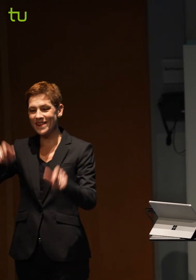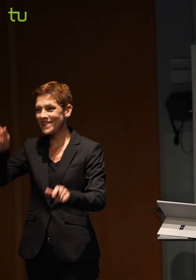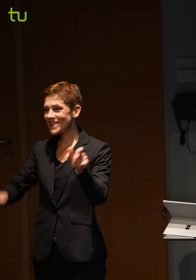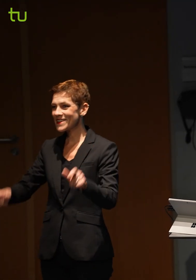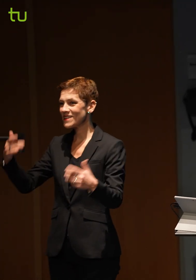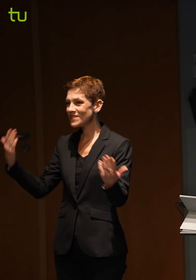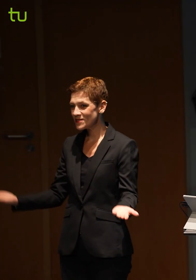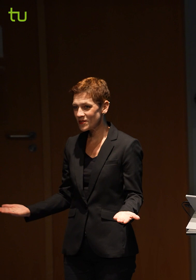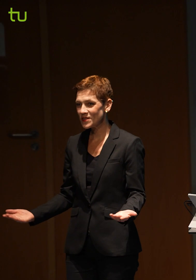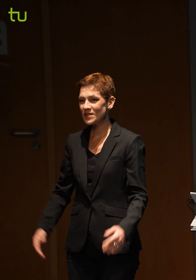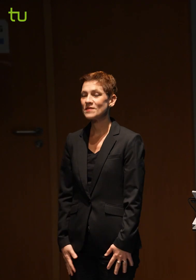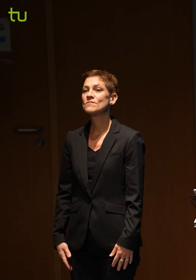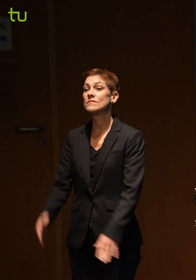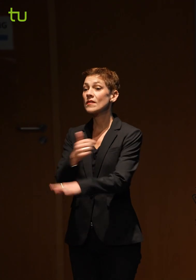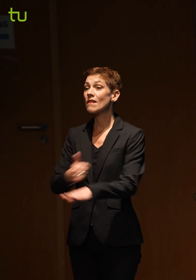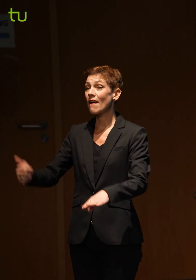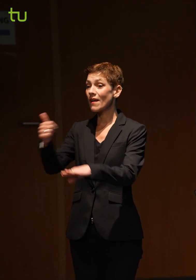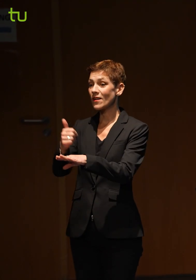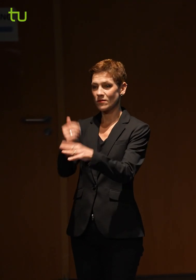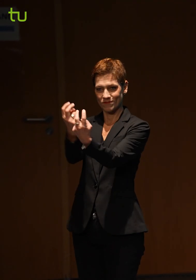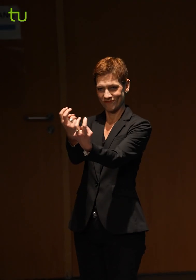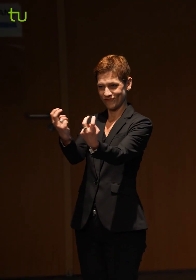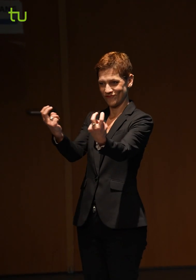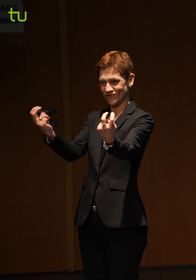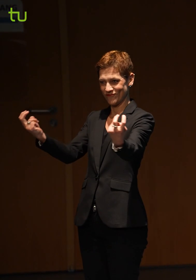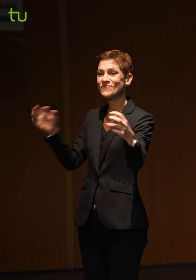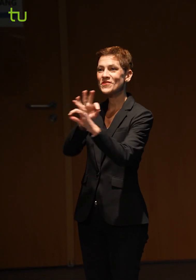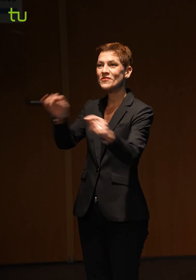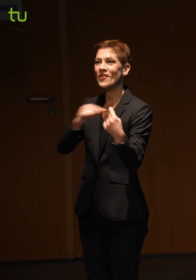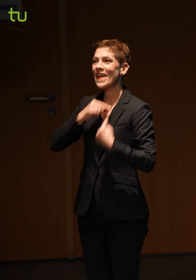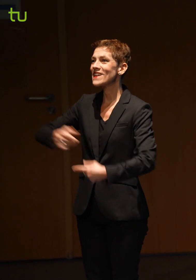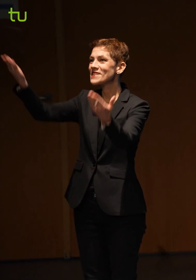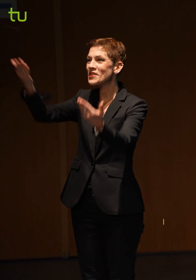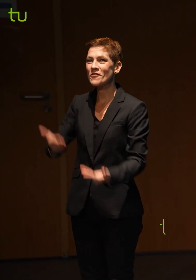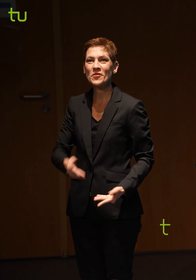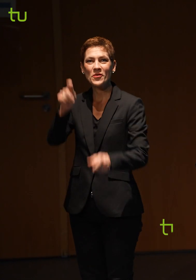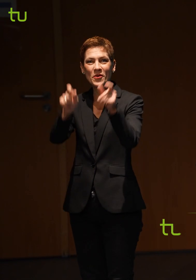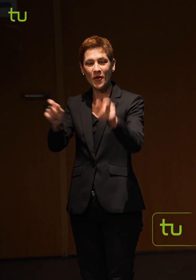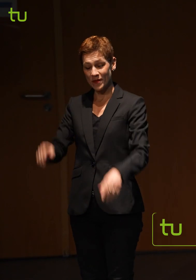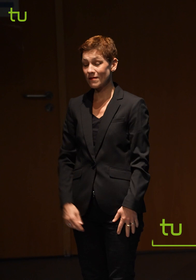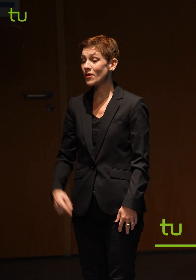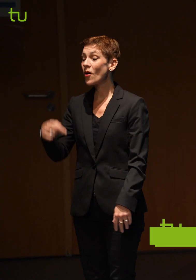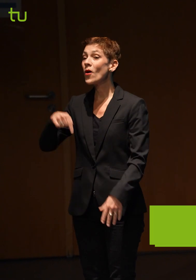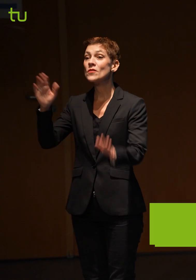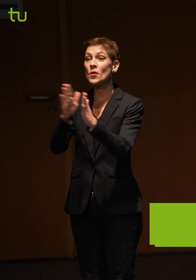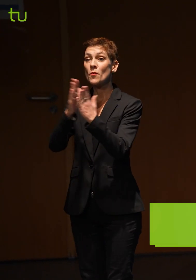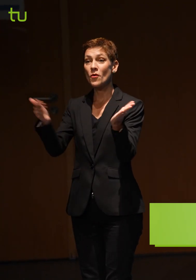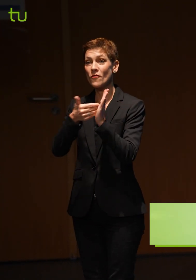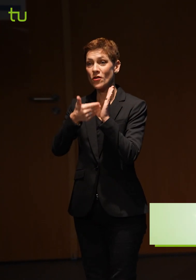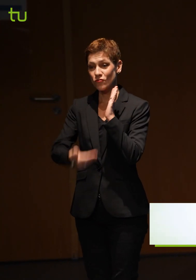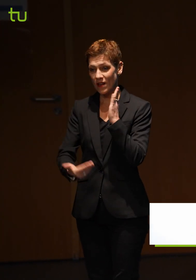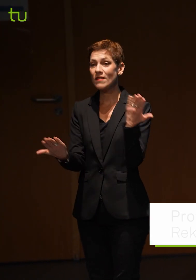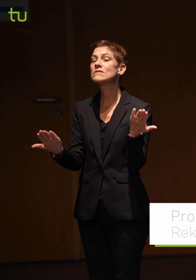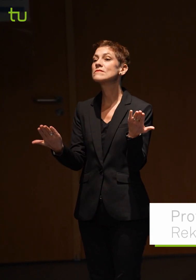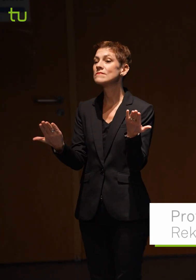ich darf Sie im Namen des Rektorats, das auch hier vorne sitzt, ganz herzlich willkommen heißen zu der Buchvorstellung von Leaves